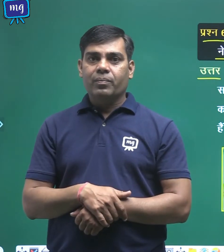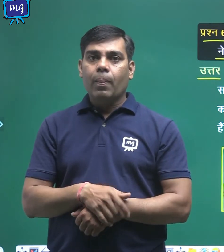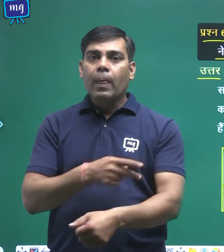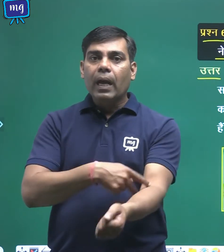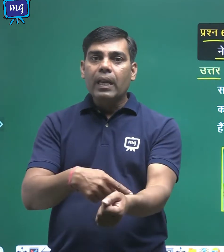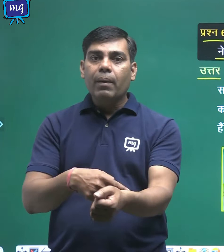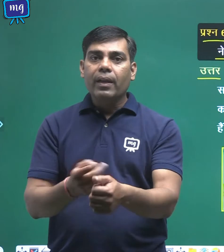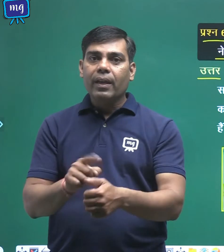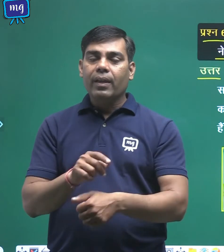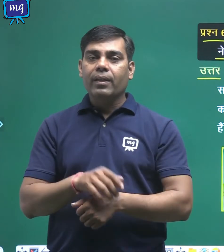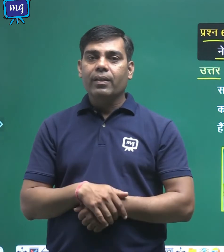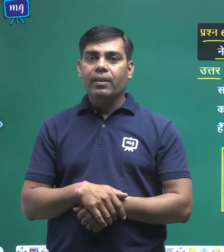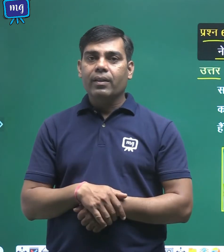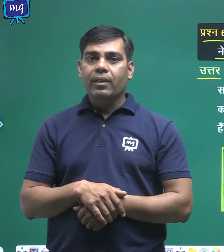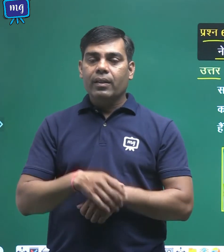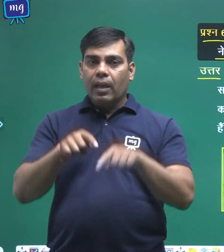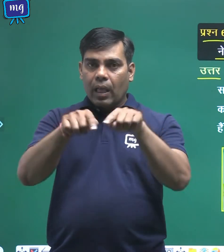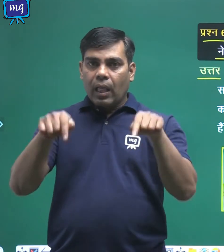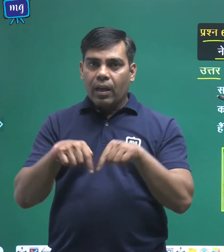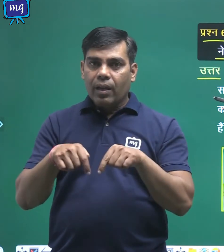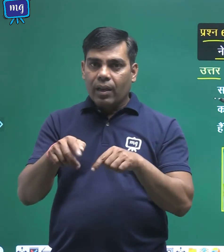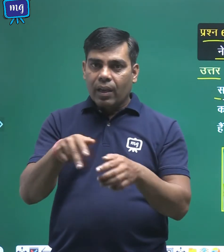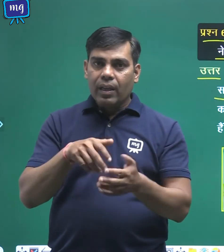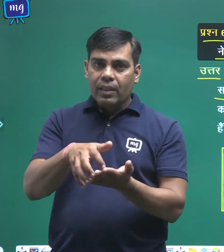ने खेत से